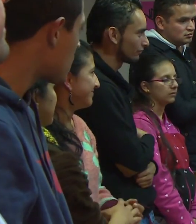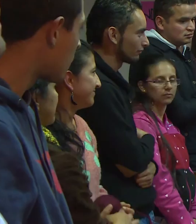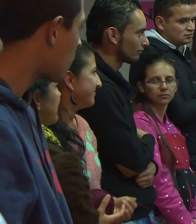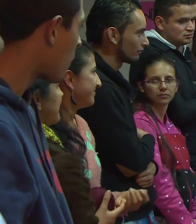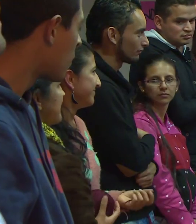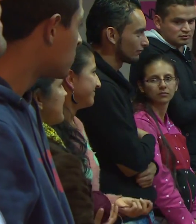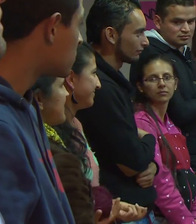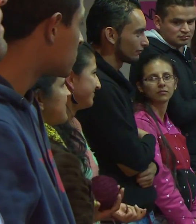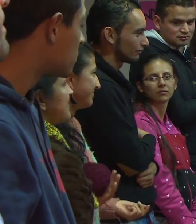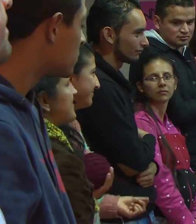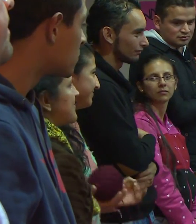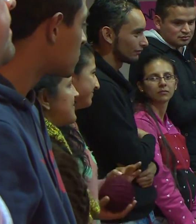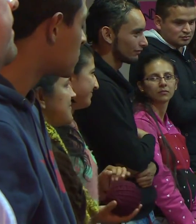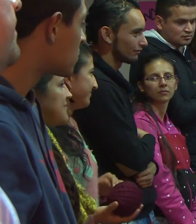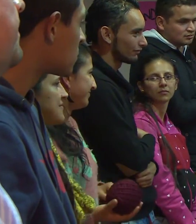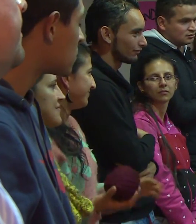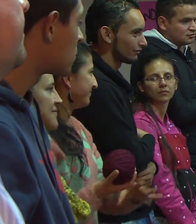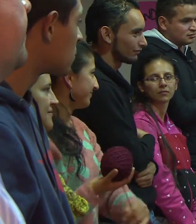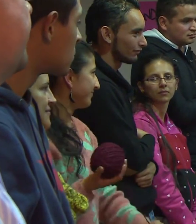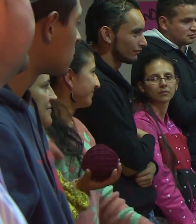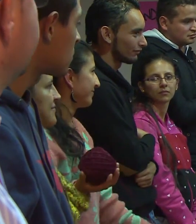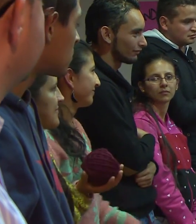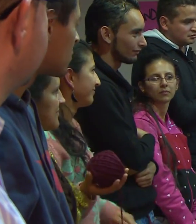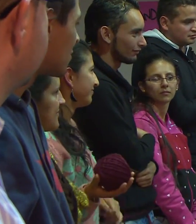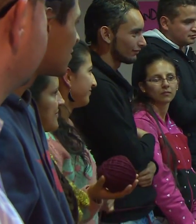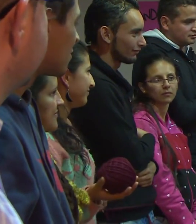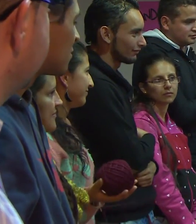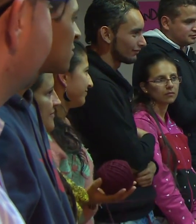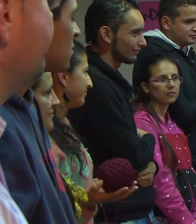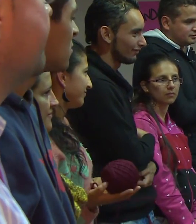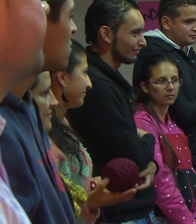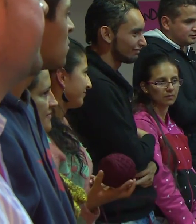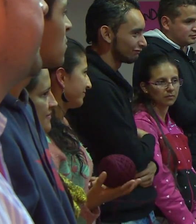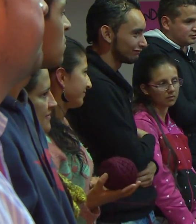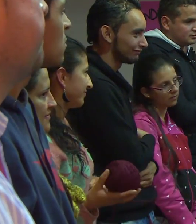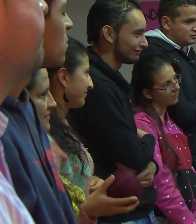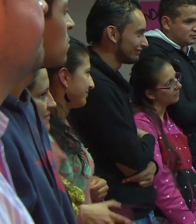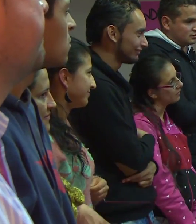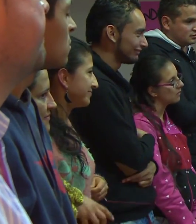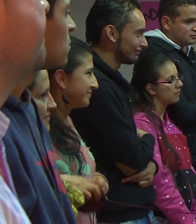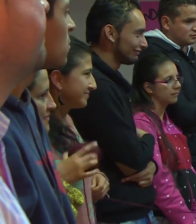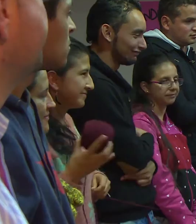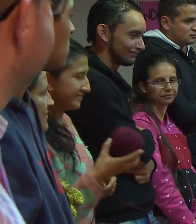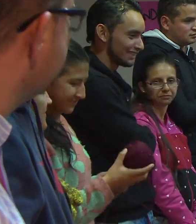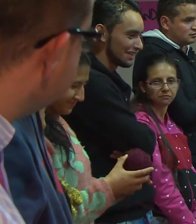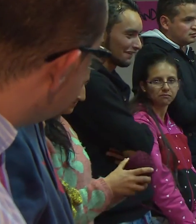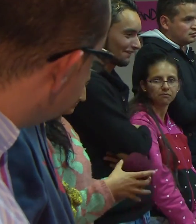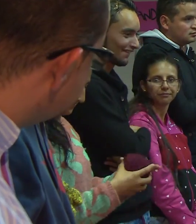tanto en el trabajo con personas sordas como con personas que tengan cualquier tipo de condición.